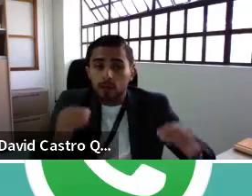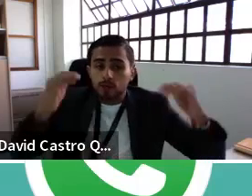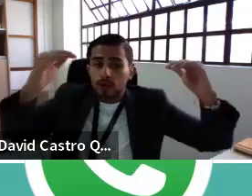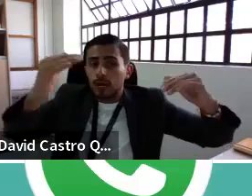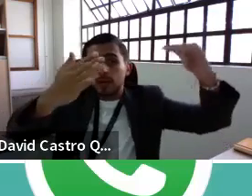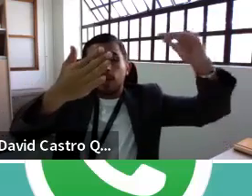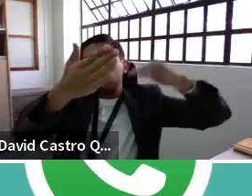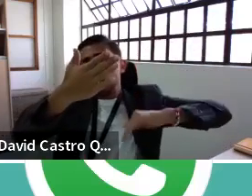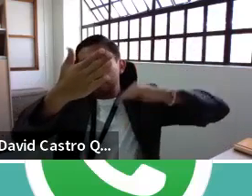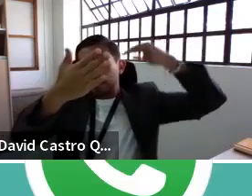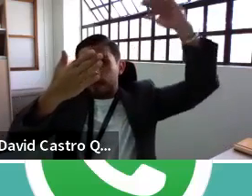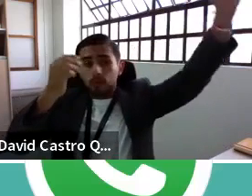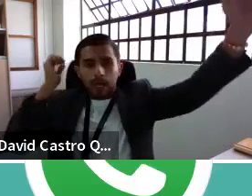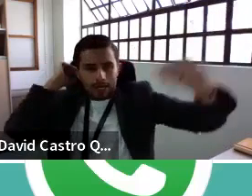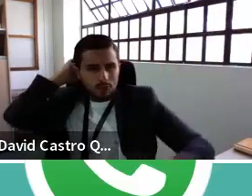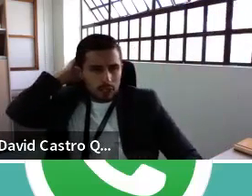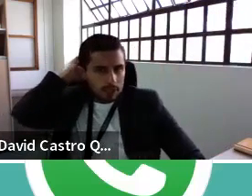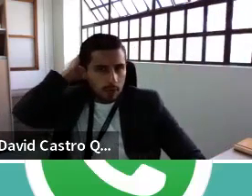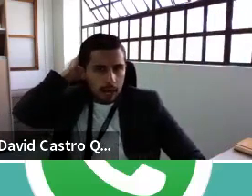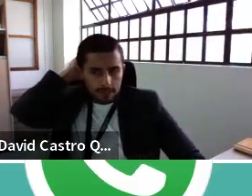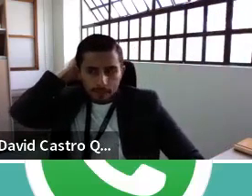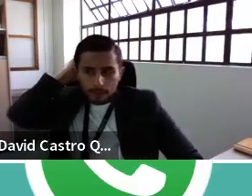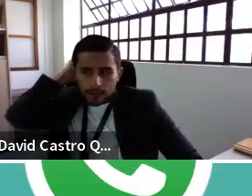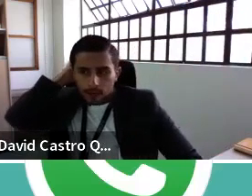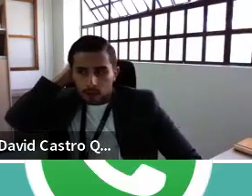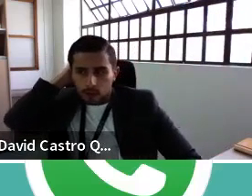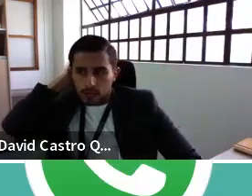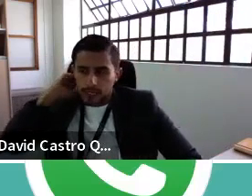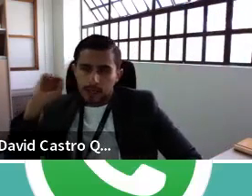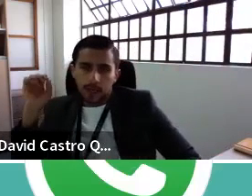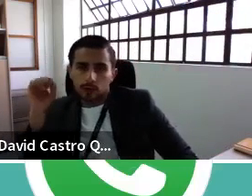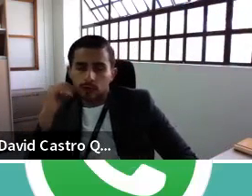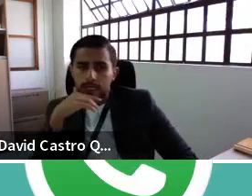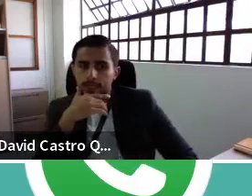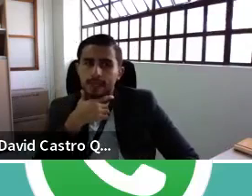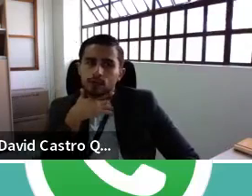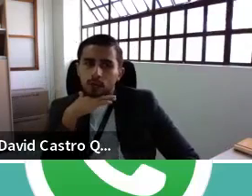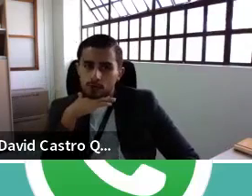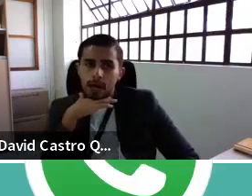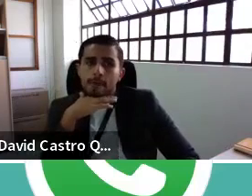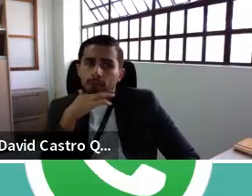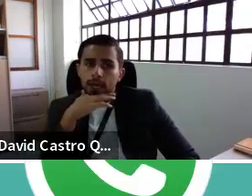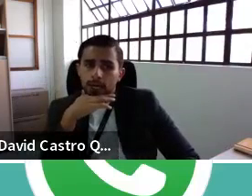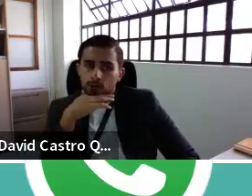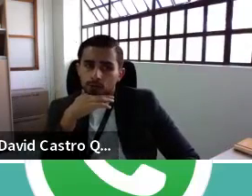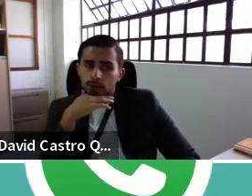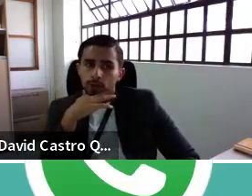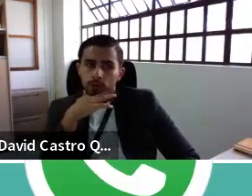inclusive logran apuntalarse muchísimo más entonces entonces es una cosa en la que nos encontramos nosotros